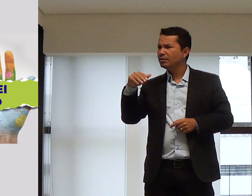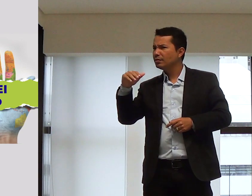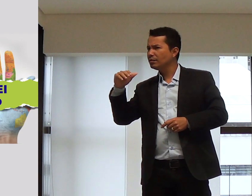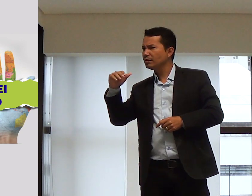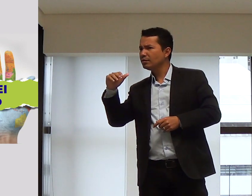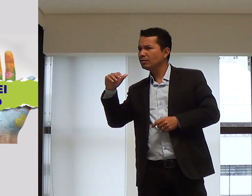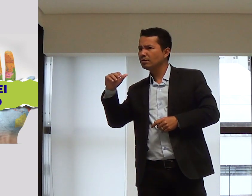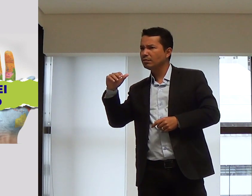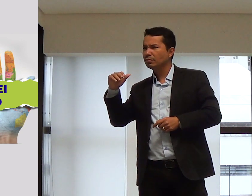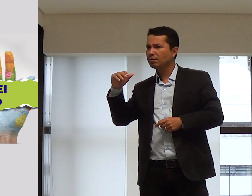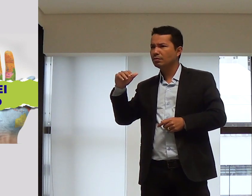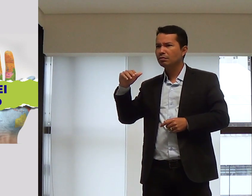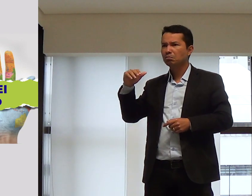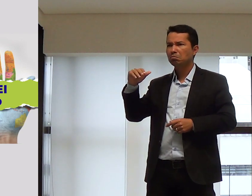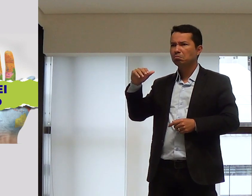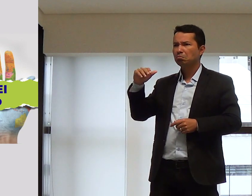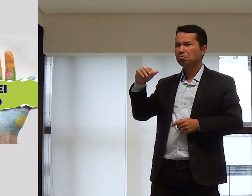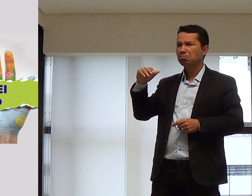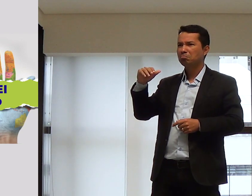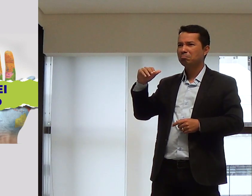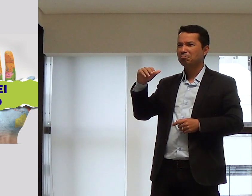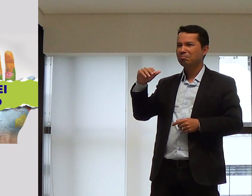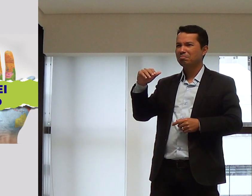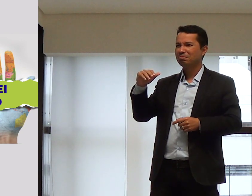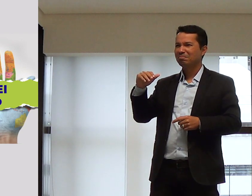Qual é o sinal para essa palavra?